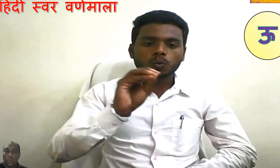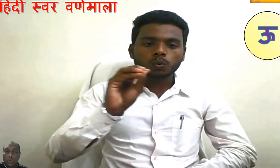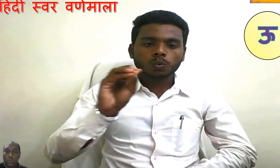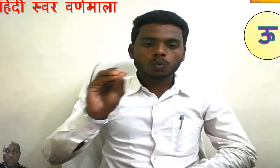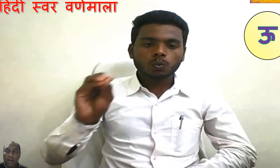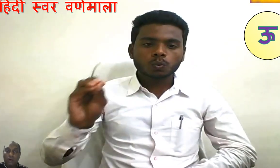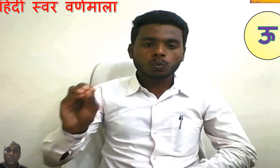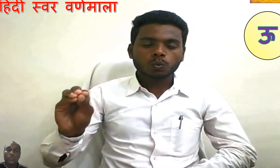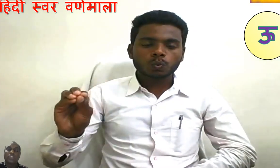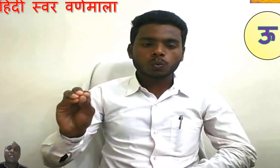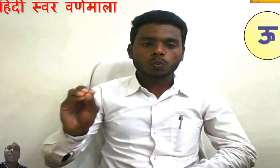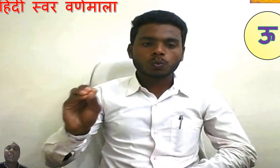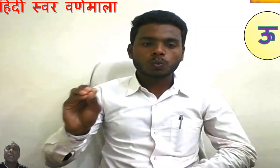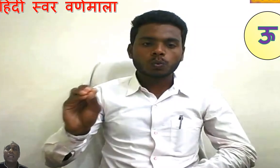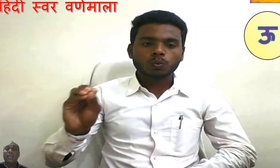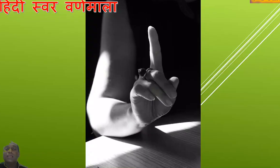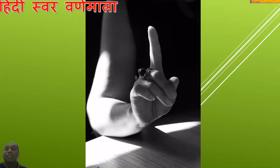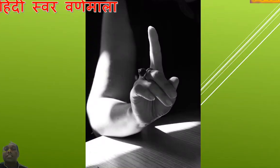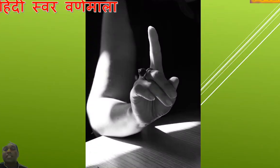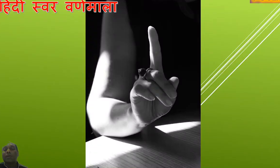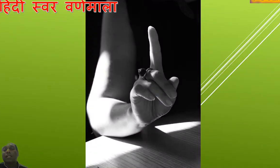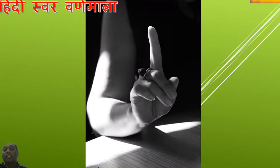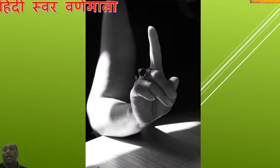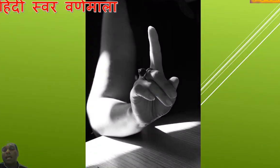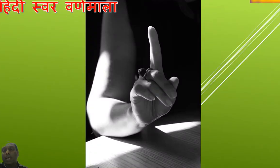बढ़ा इसके बाद आता है